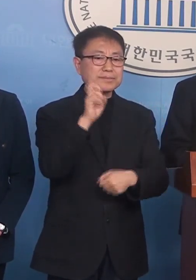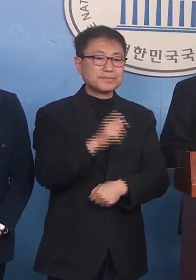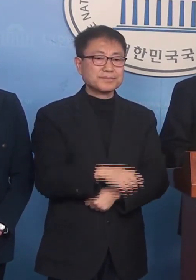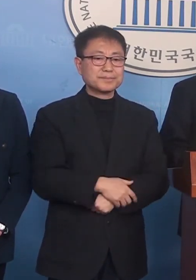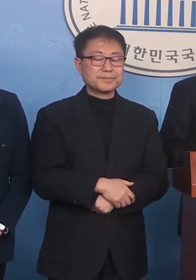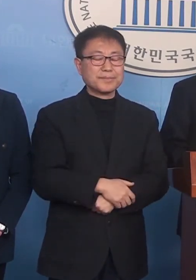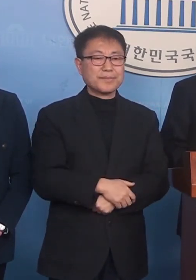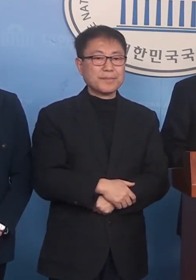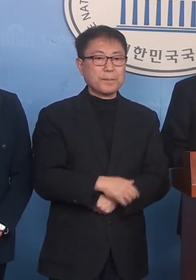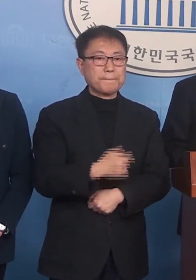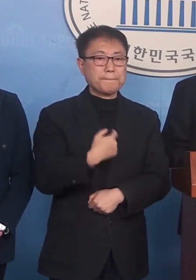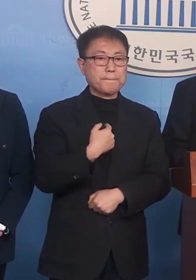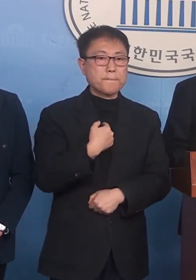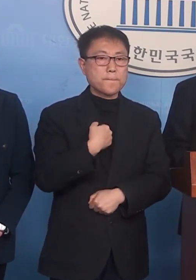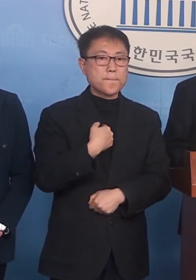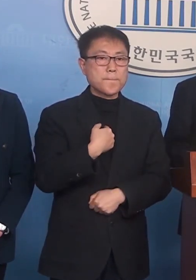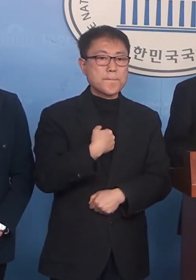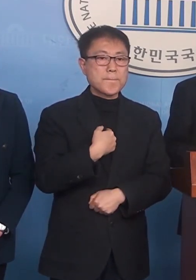저는